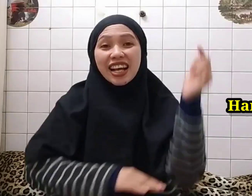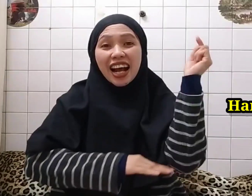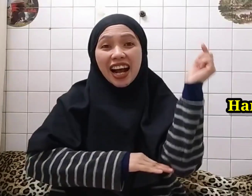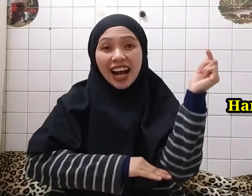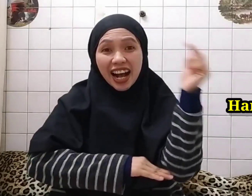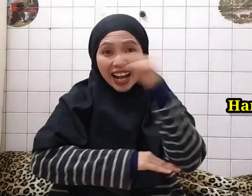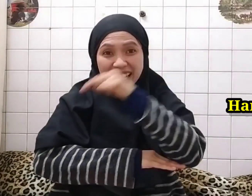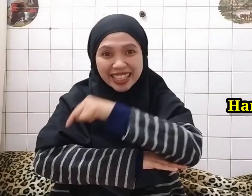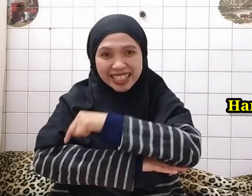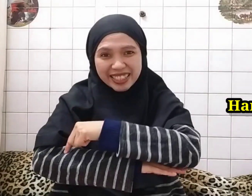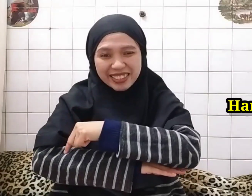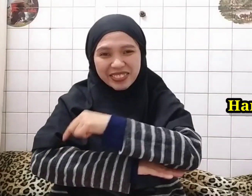Hari,